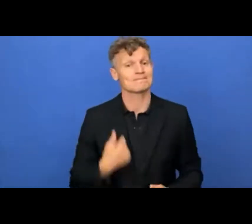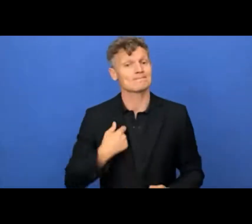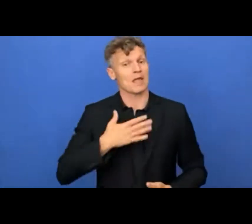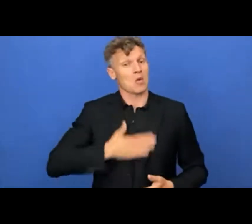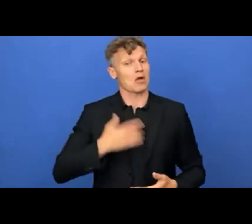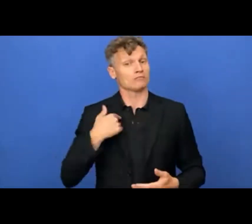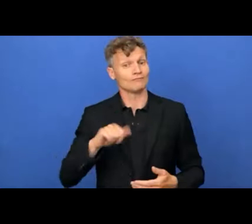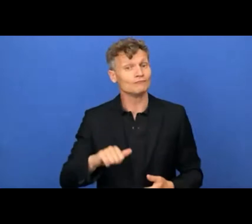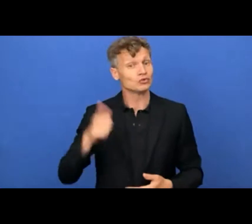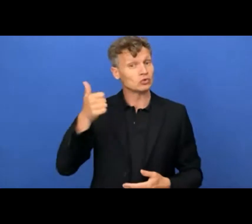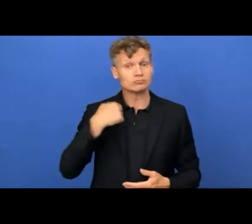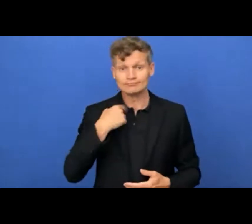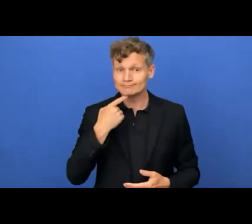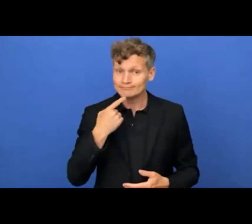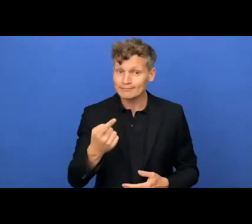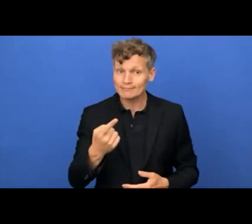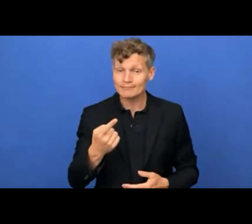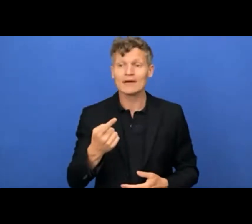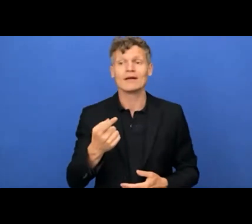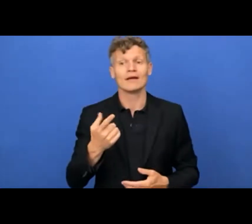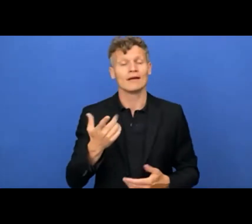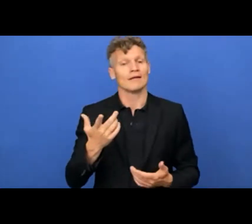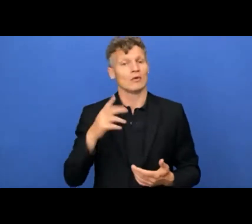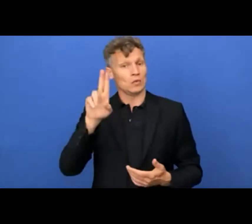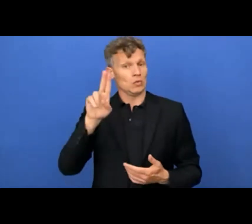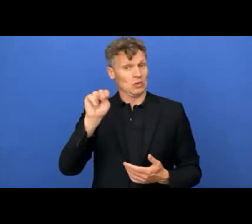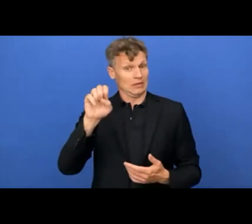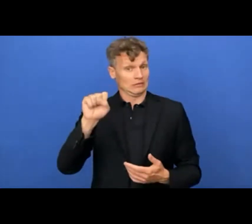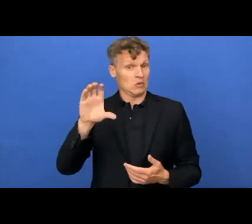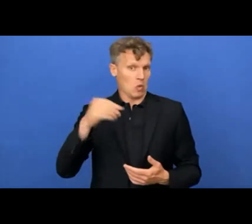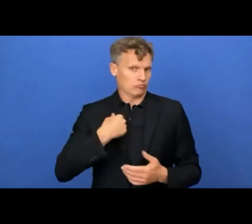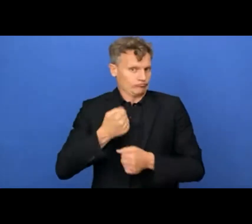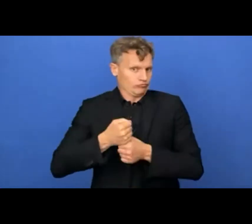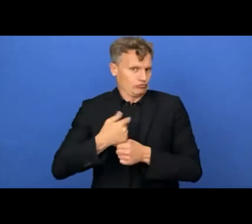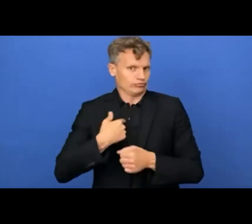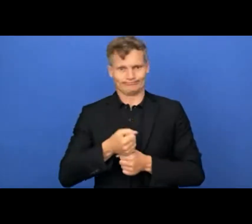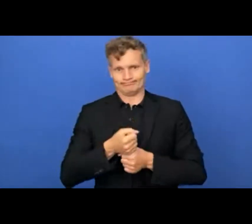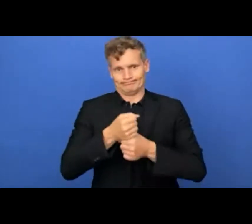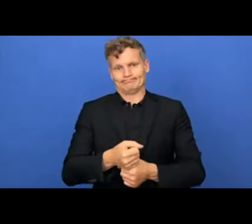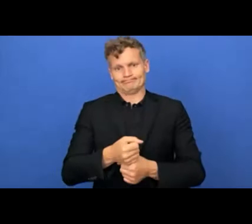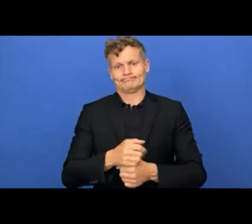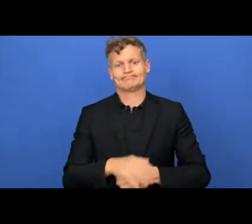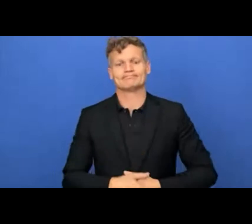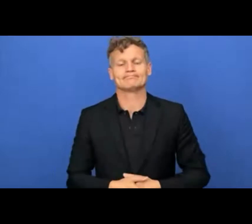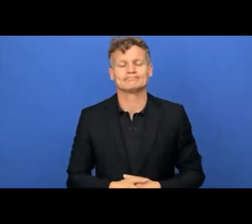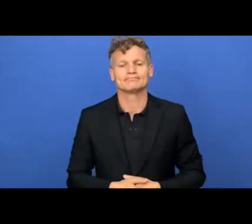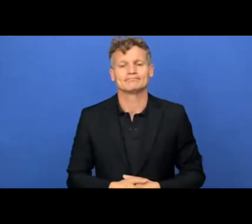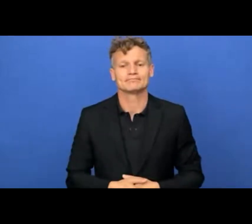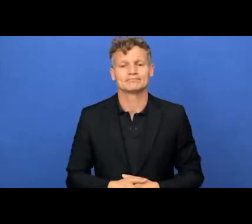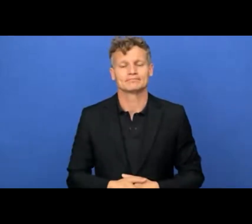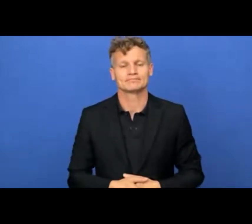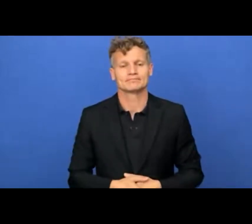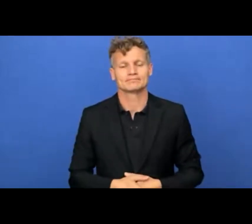Au nom de l'UNESCO, naturellement, vous souhaitez, monsieur le ministre, chers collègues,